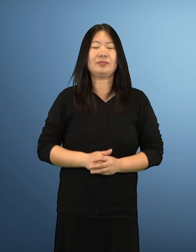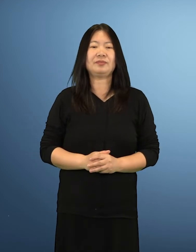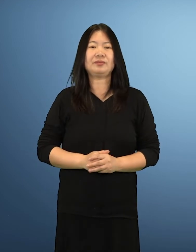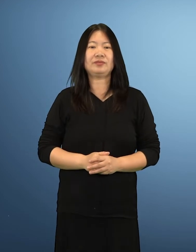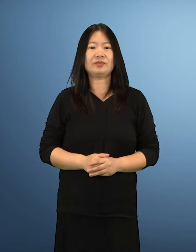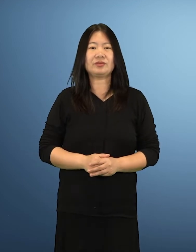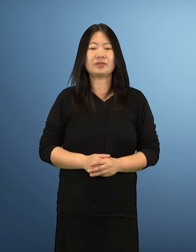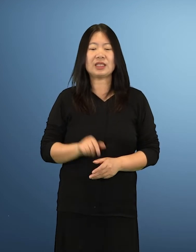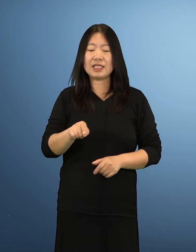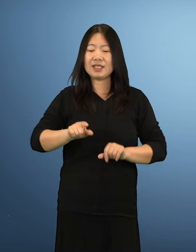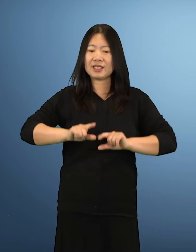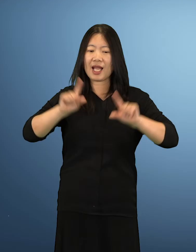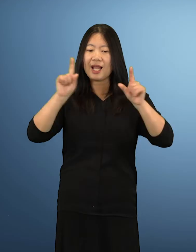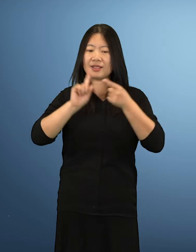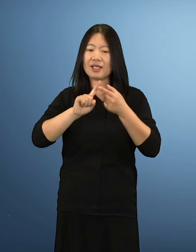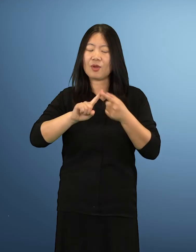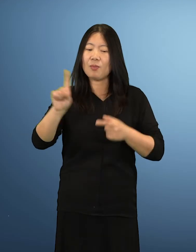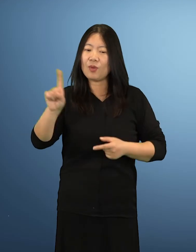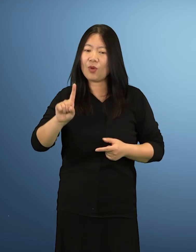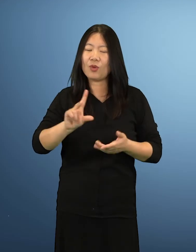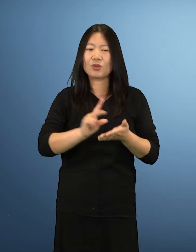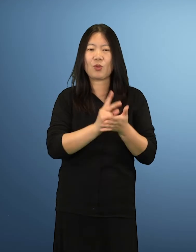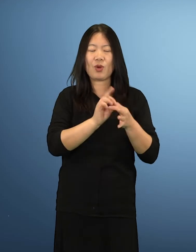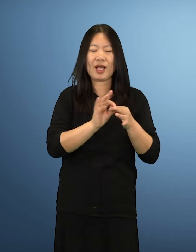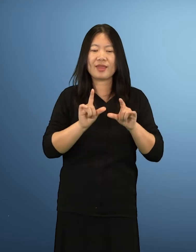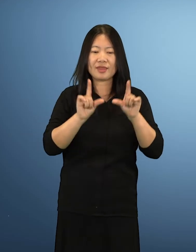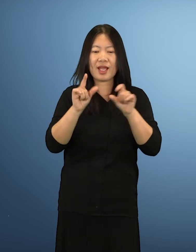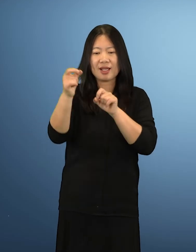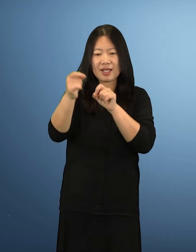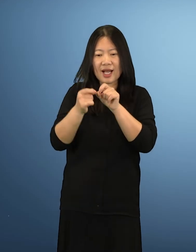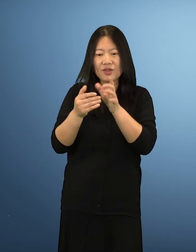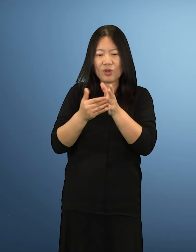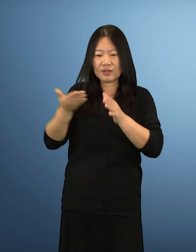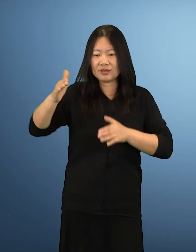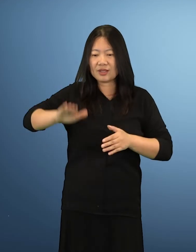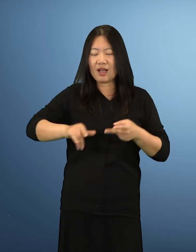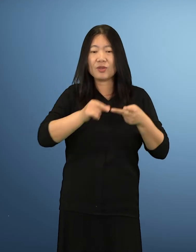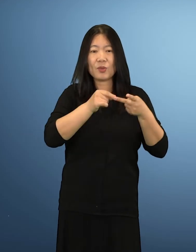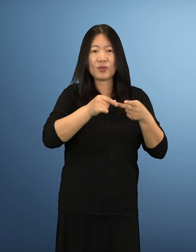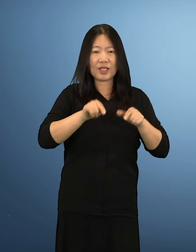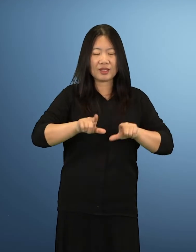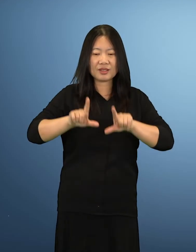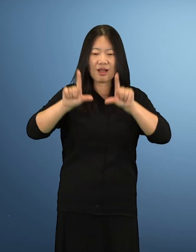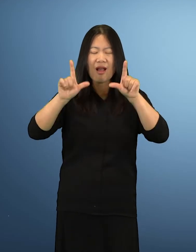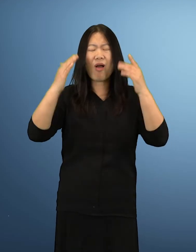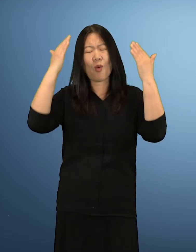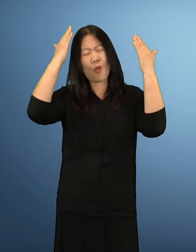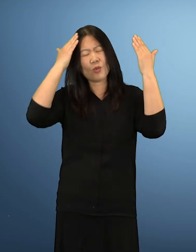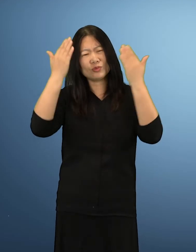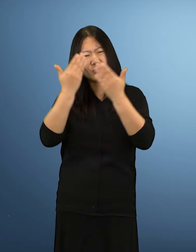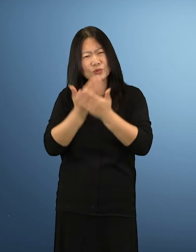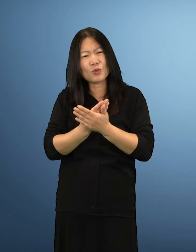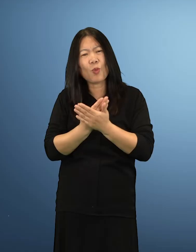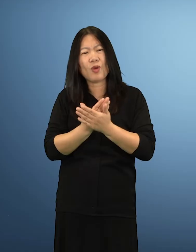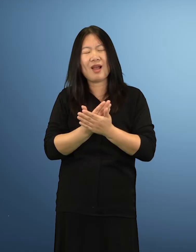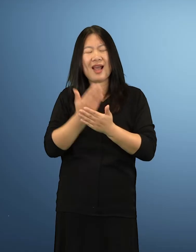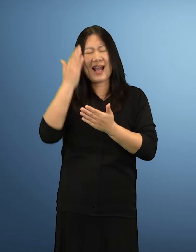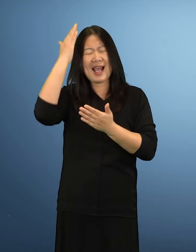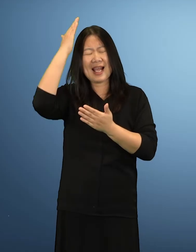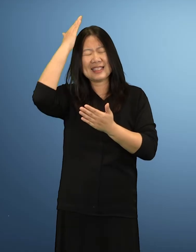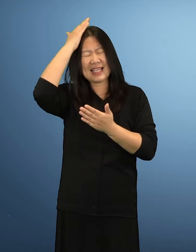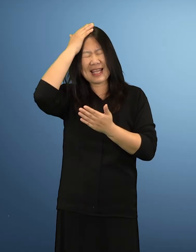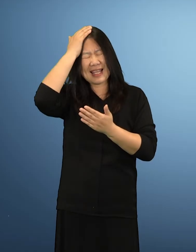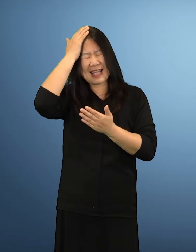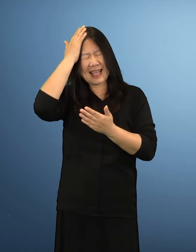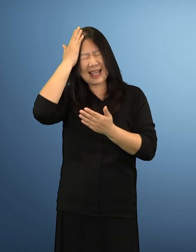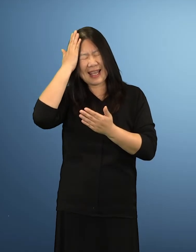날은 어떤 날로 묘사되죠? 여호와의 날이 이제 가까웠는데, 두 번째는 그날은 어둡고 캄캄한